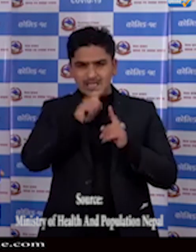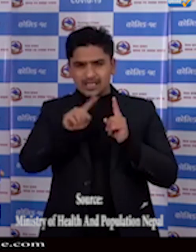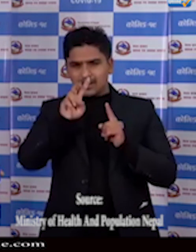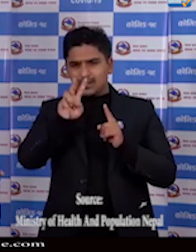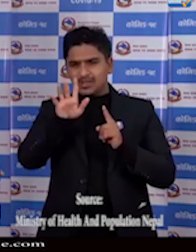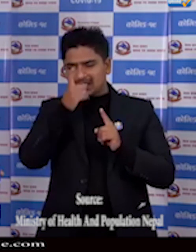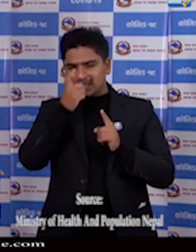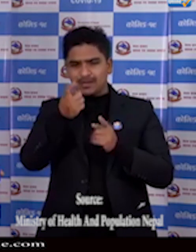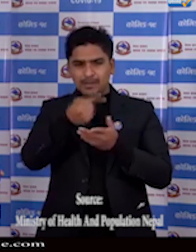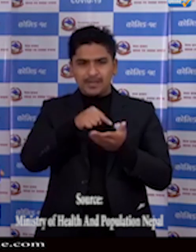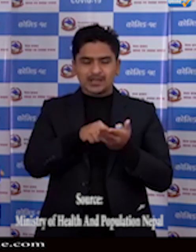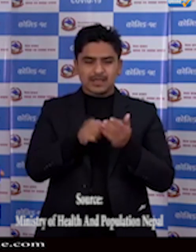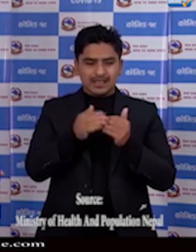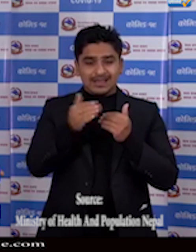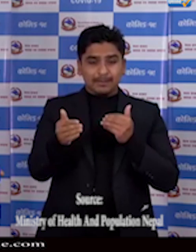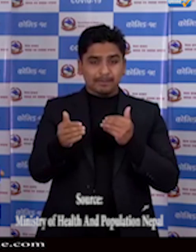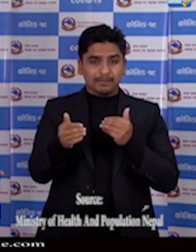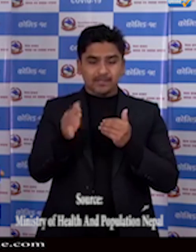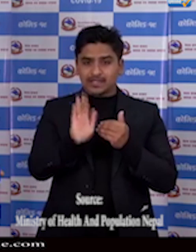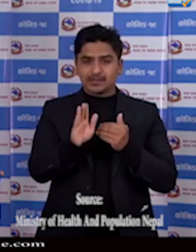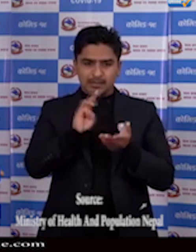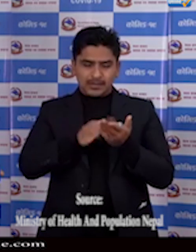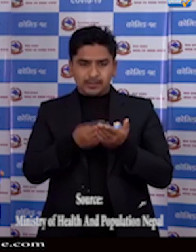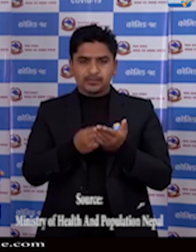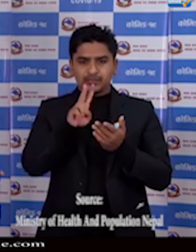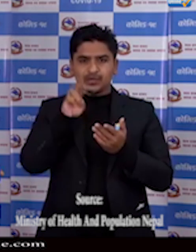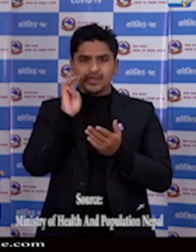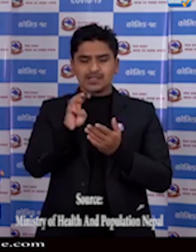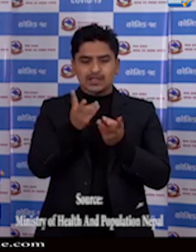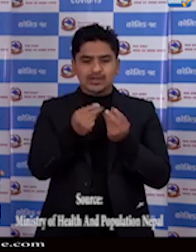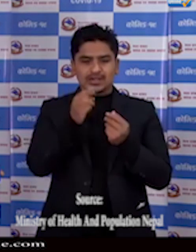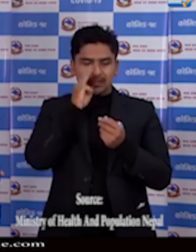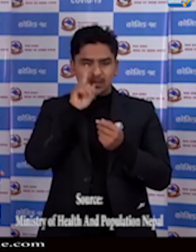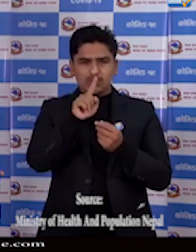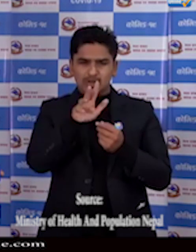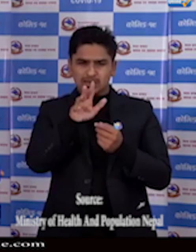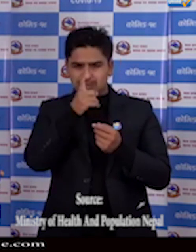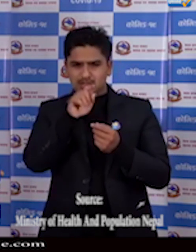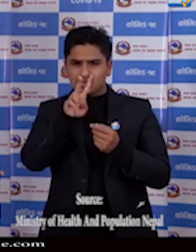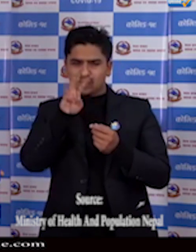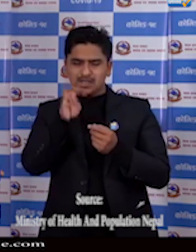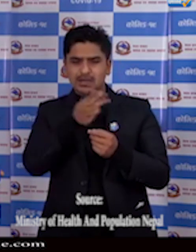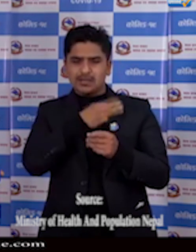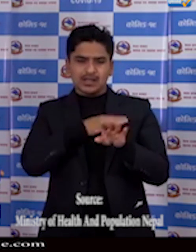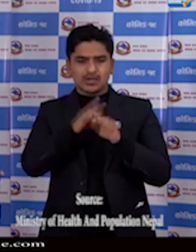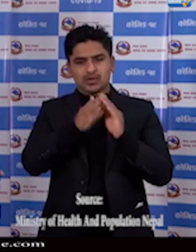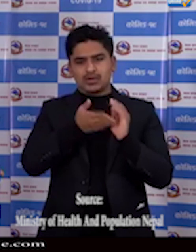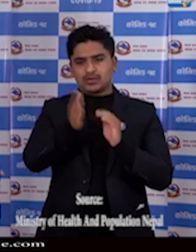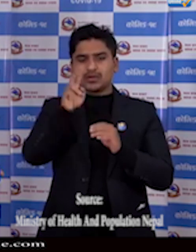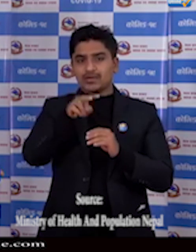1500-2500 बिचमा चाहिँ ग्याप देखिन्छ, यानि कि करिब 2000 संख्यामा 1500 2000 को संख्यामा व्यक्तिहरु घर गएको